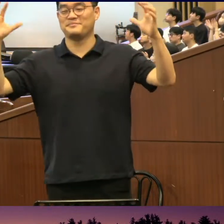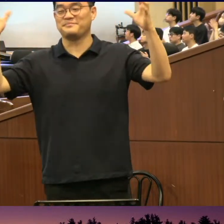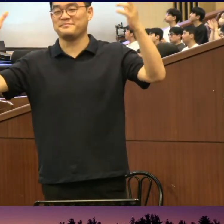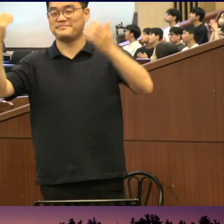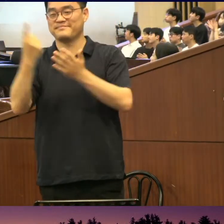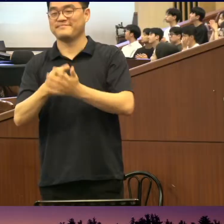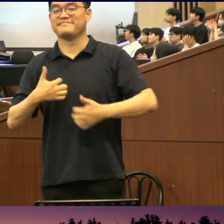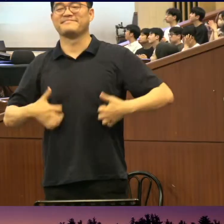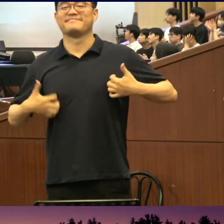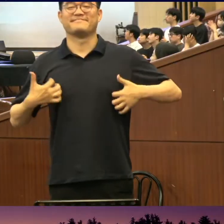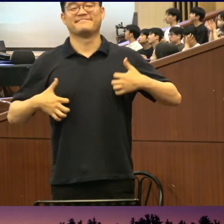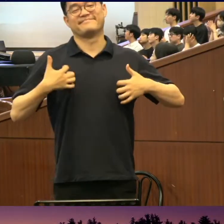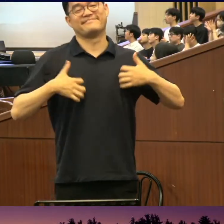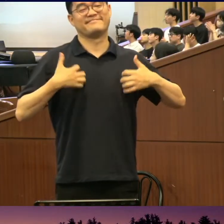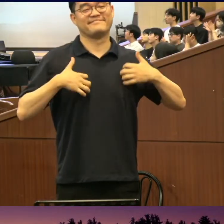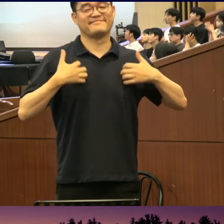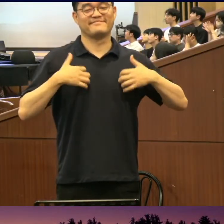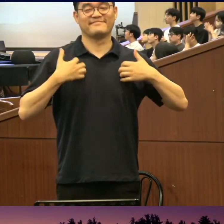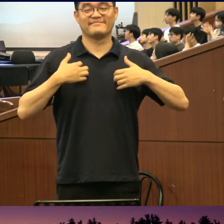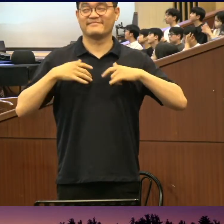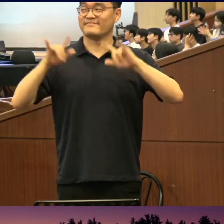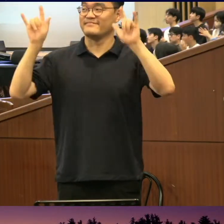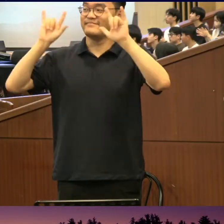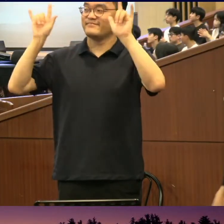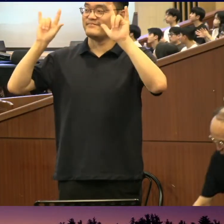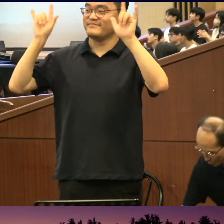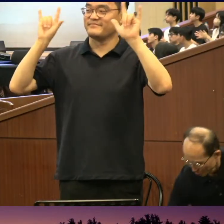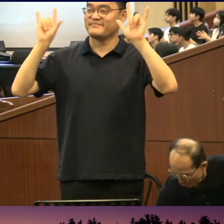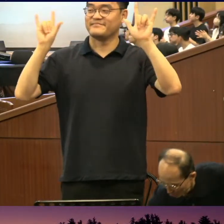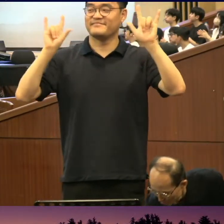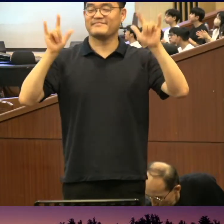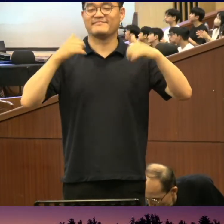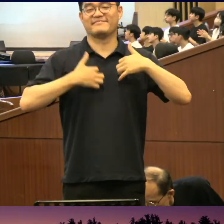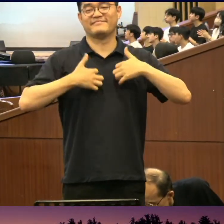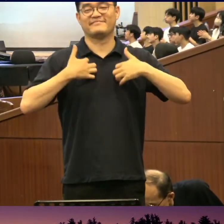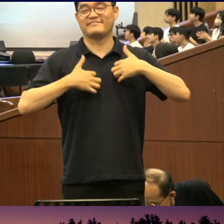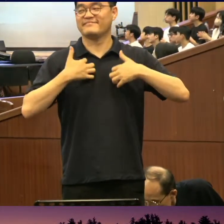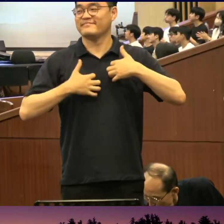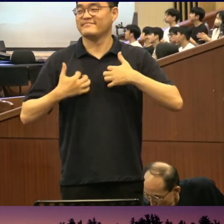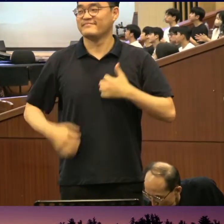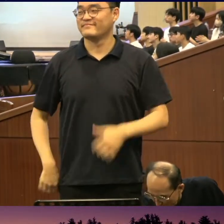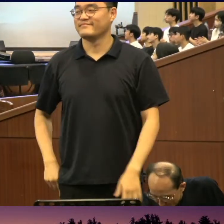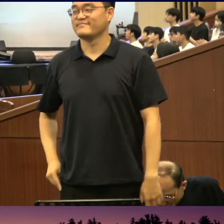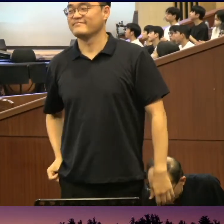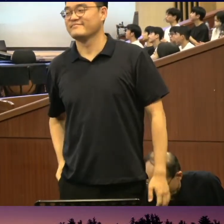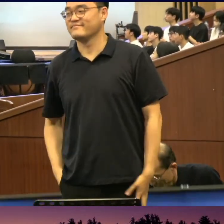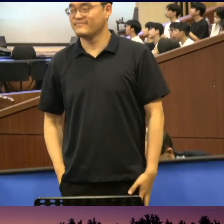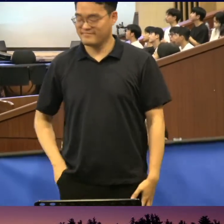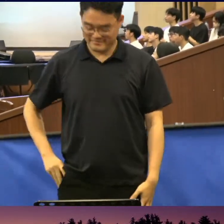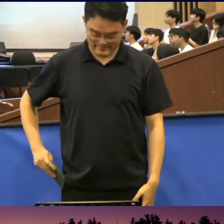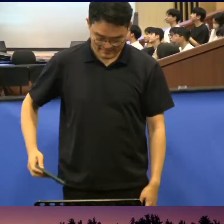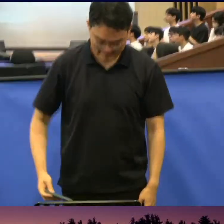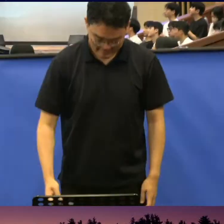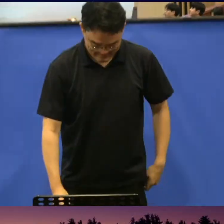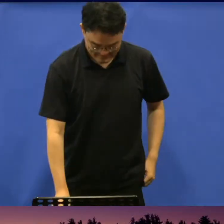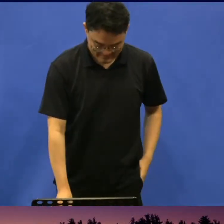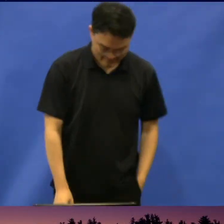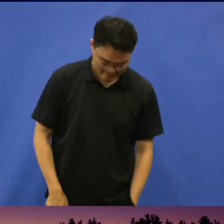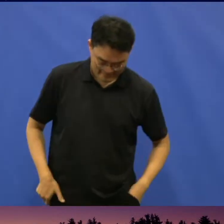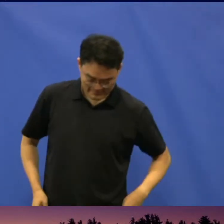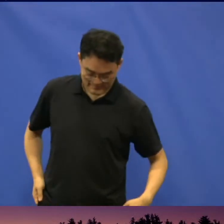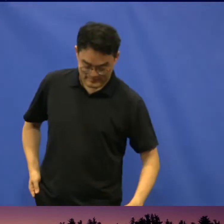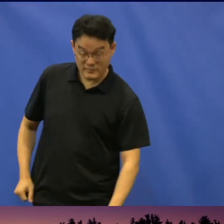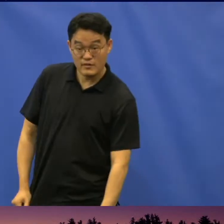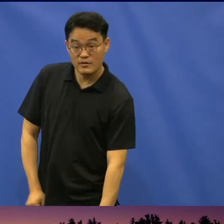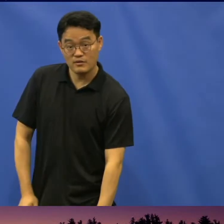I love you. 사랑합니다. 많이 왔네요. 오늘 굉장히 많이 왔어요. 방학이